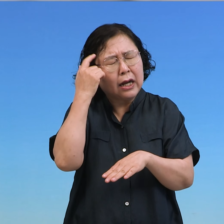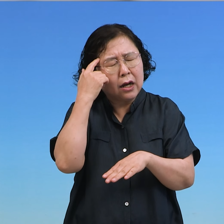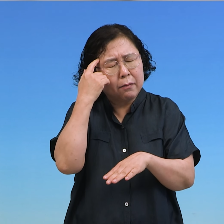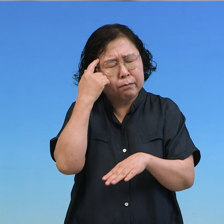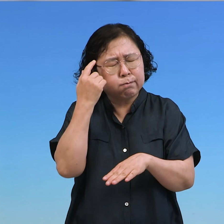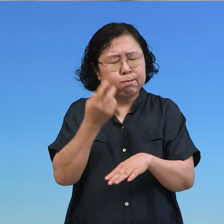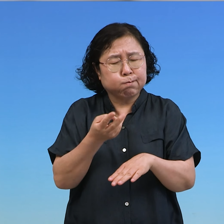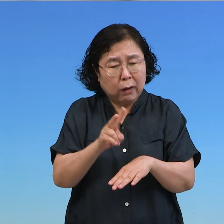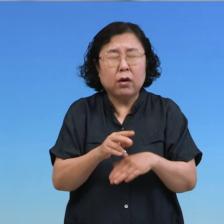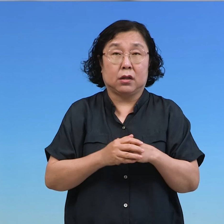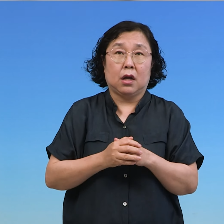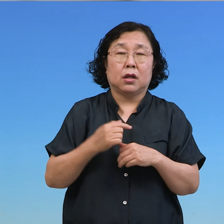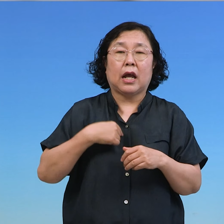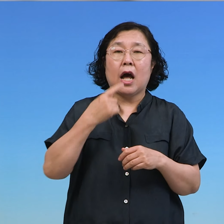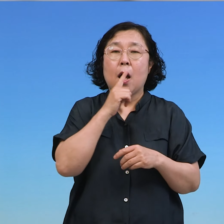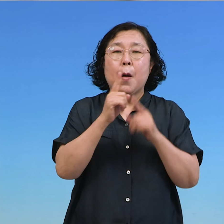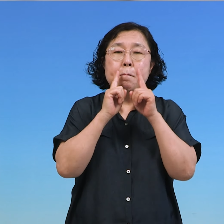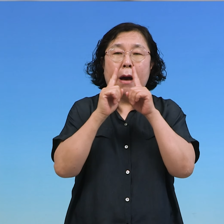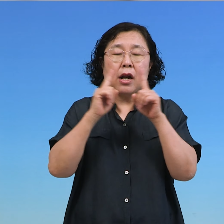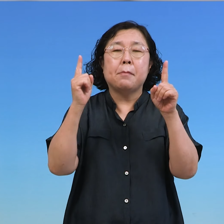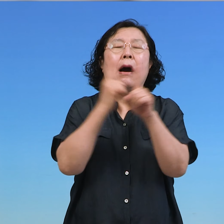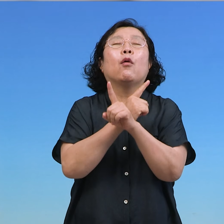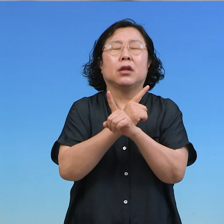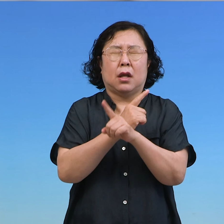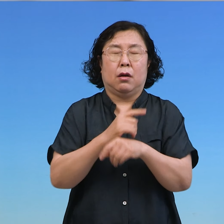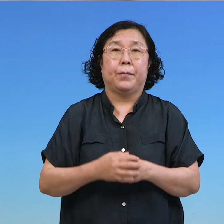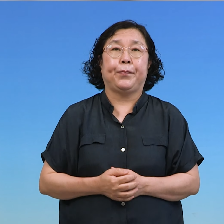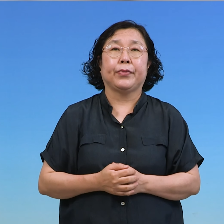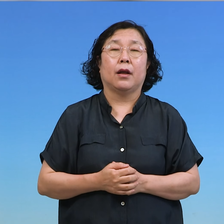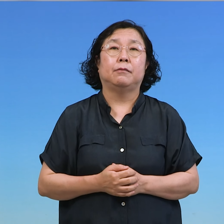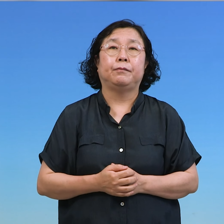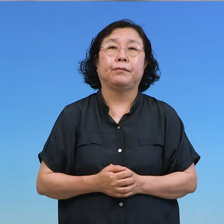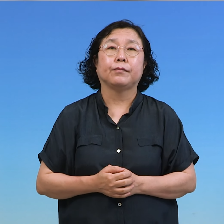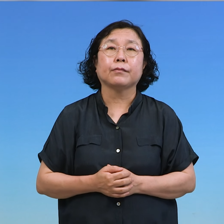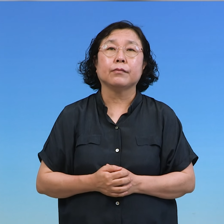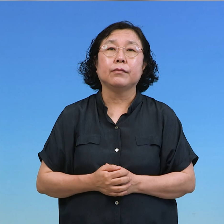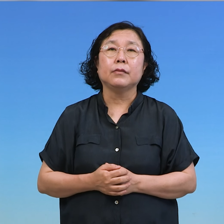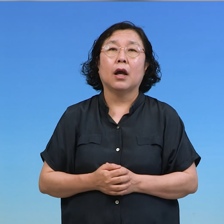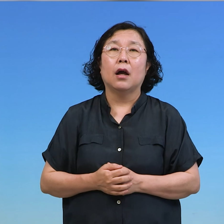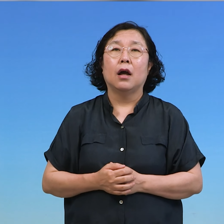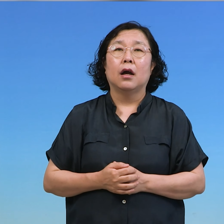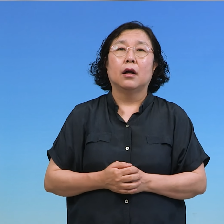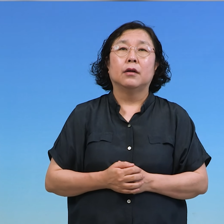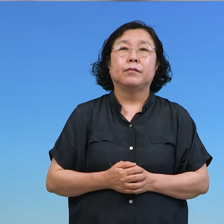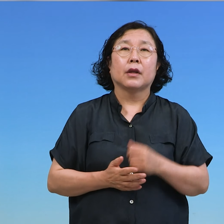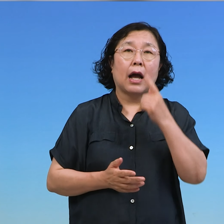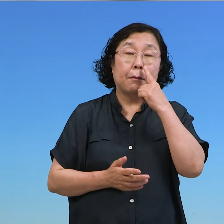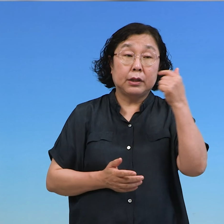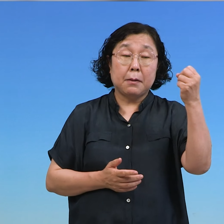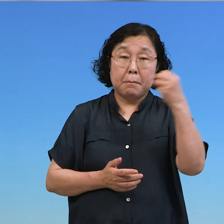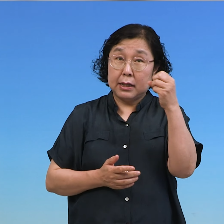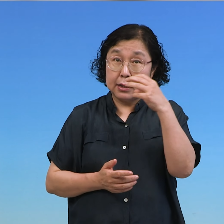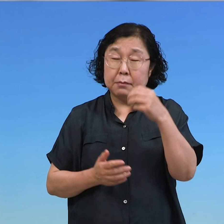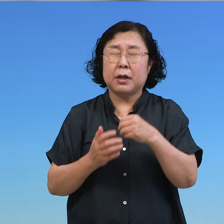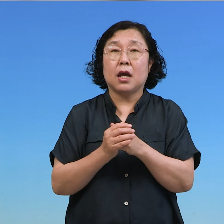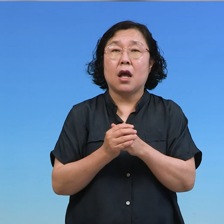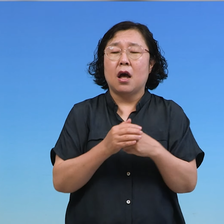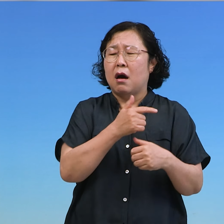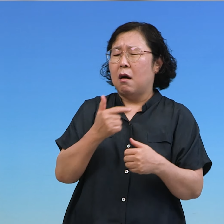내가 말을 바꾸기로 했어 그리고 말을 바꾸었대요 그러면서 하시는 말씀이